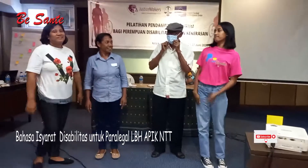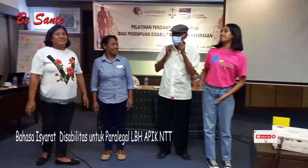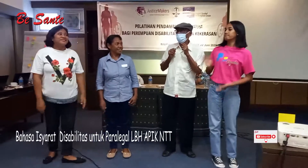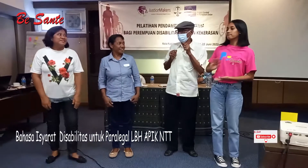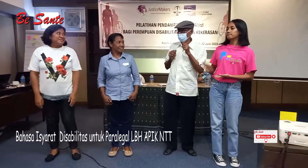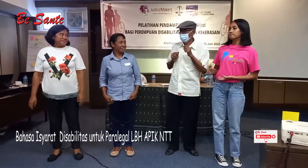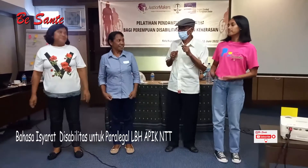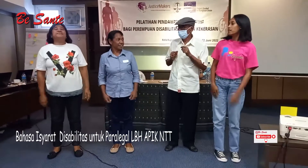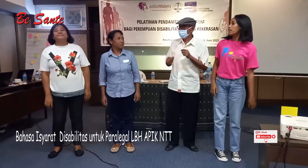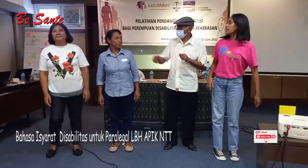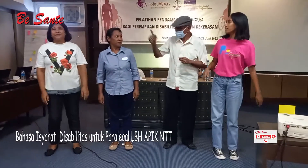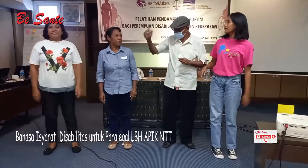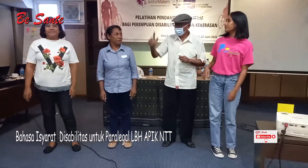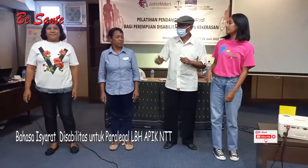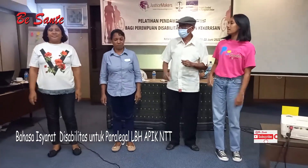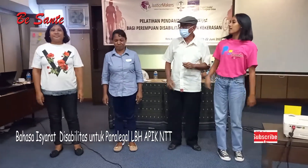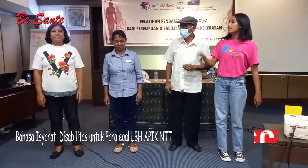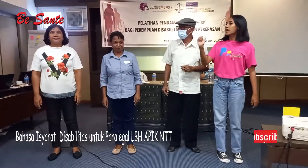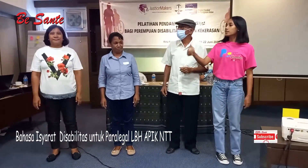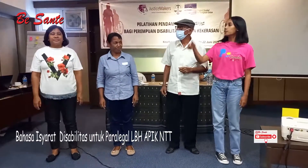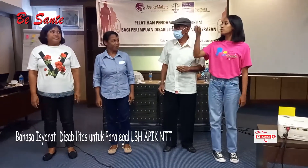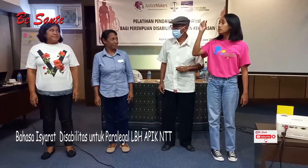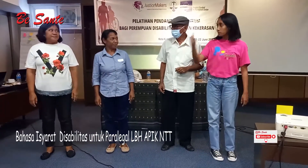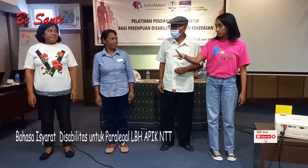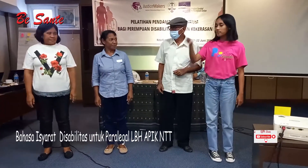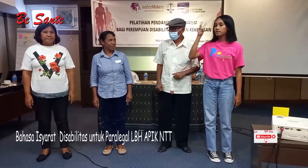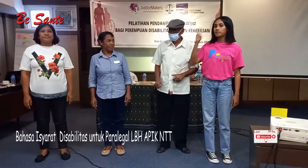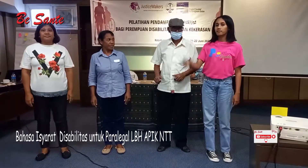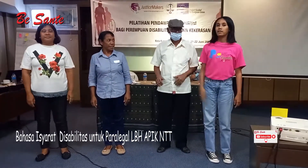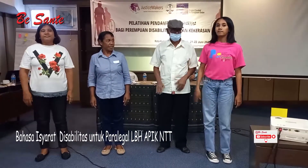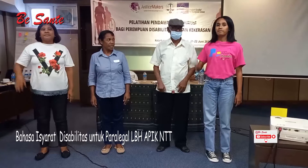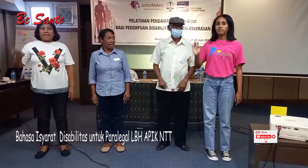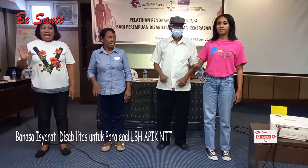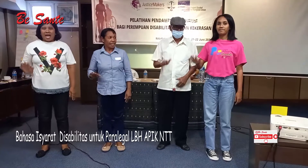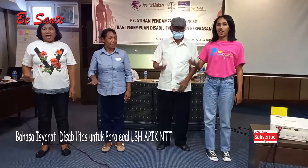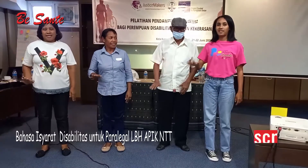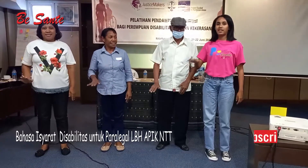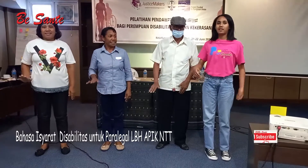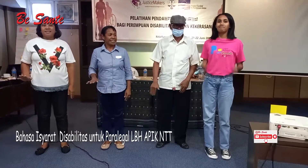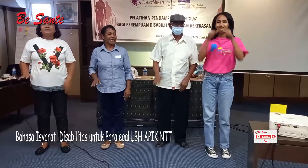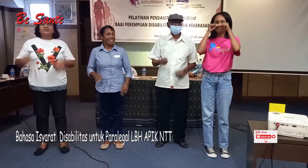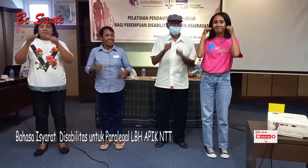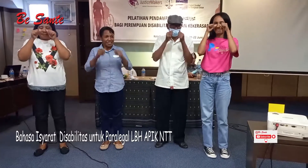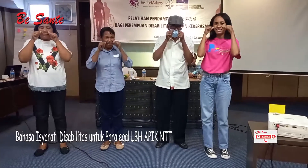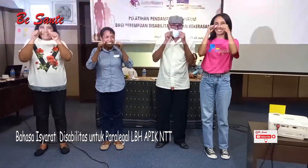sih. Oke, mulai satu, dua, tiga. Hati